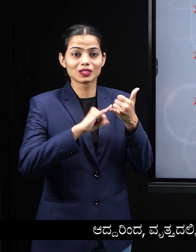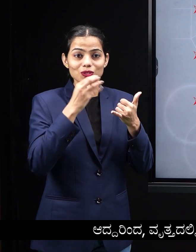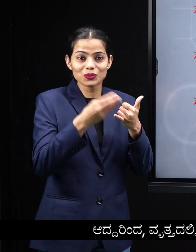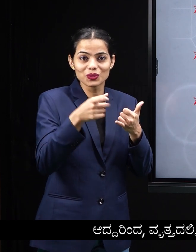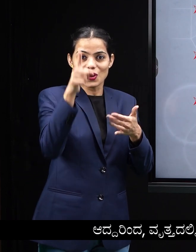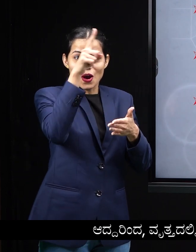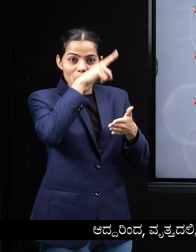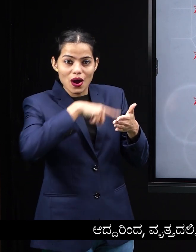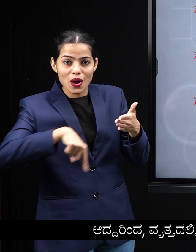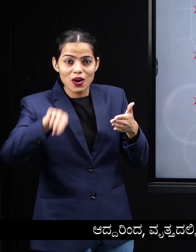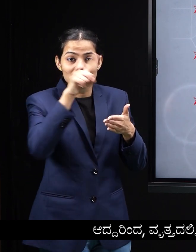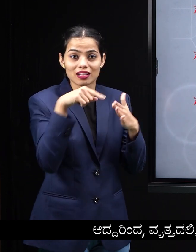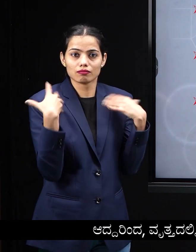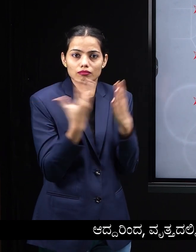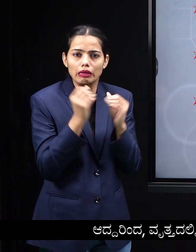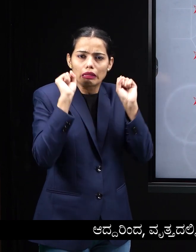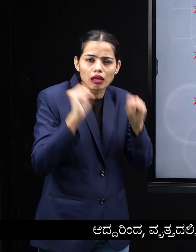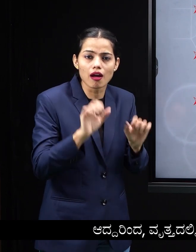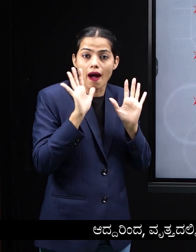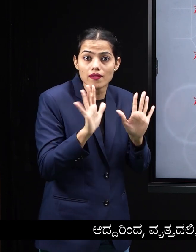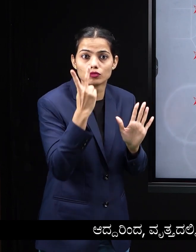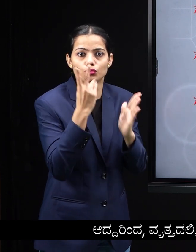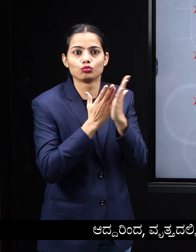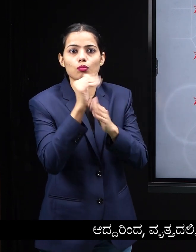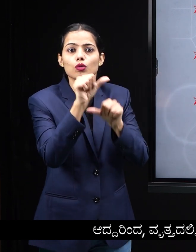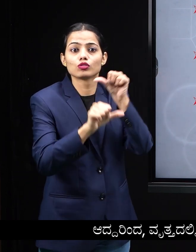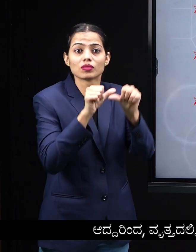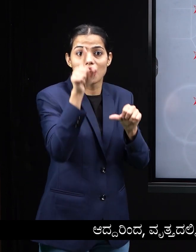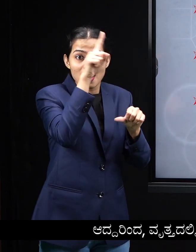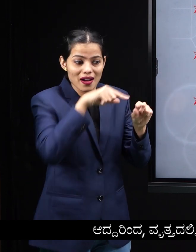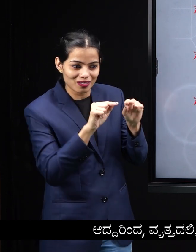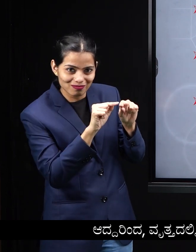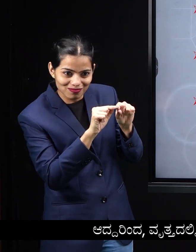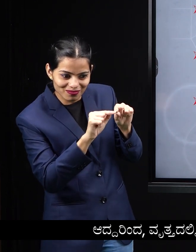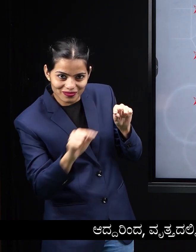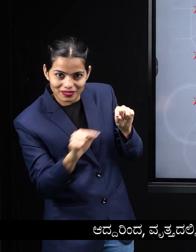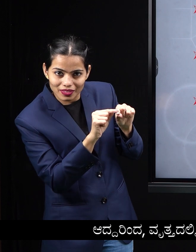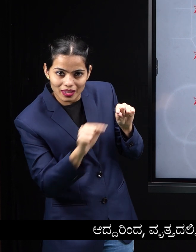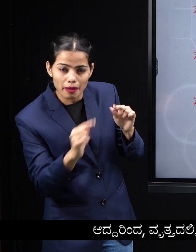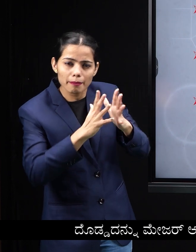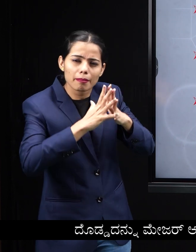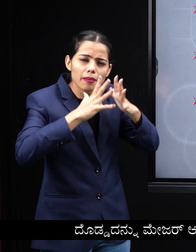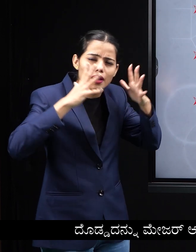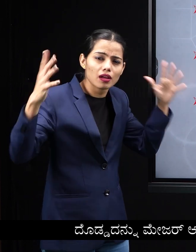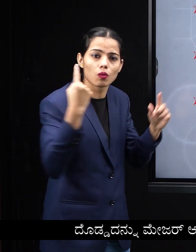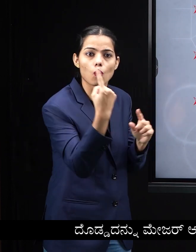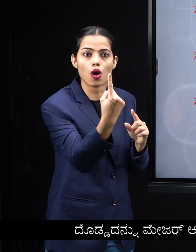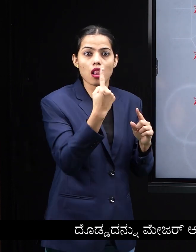ಆದ್ದರಿಂದ ವೃತ್ತದಲ್ಲಿ ನಾವು ಎರಡು ಸಂಭವನೀಯ ಆರ್ಕ್ಗಳನ್ನು ಹೊಂದಬಹುದು. ದೊಡ್ಡದನ್ನು ಮೇಜರ್